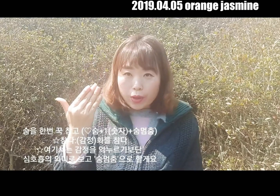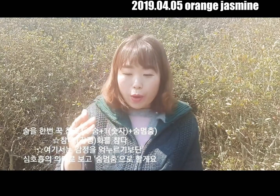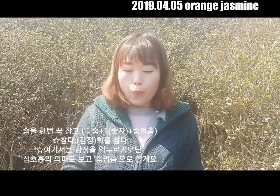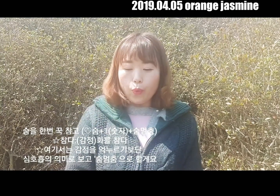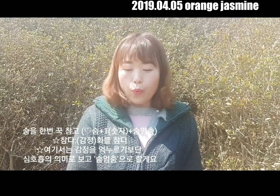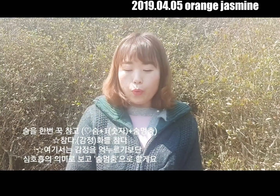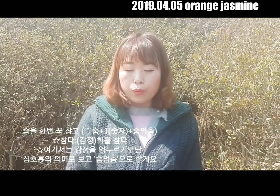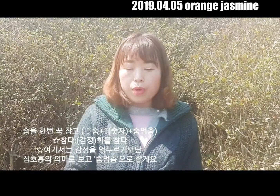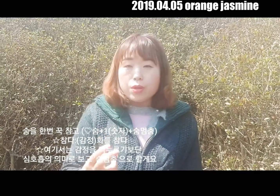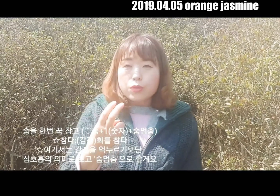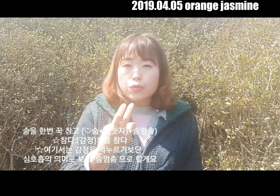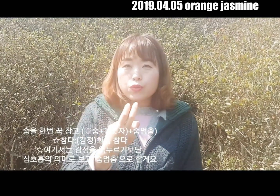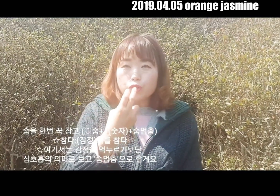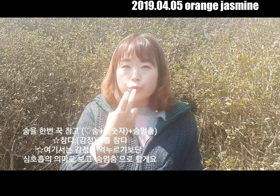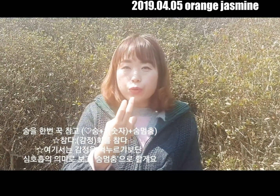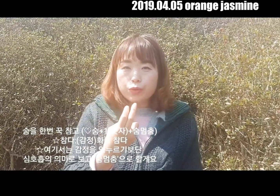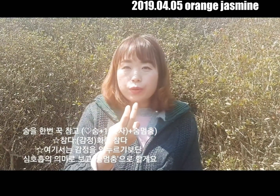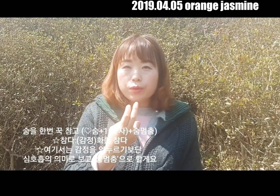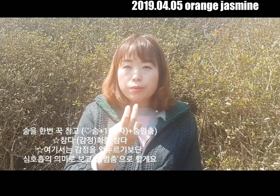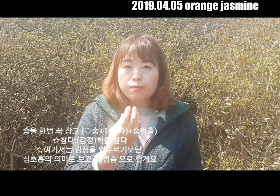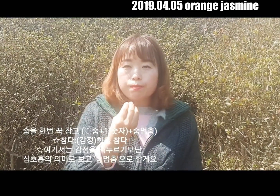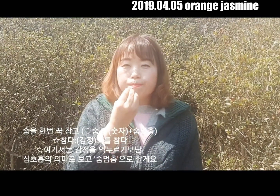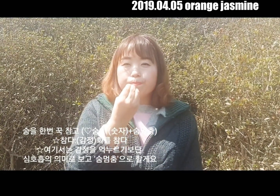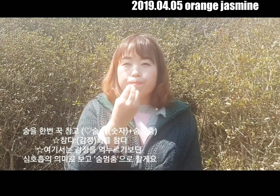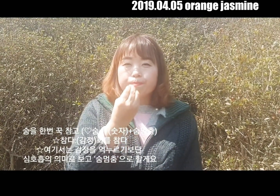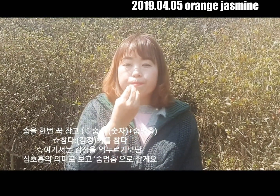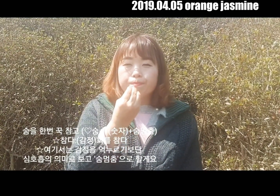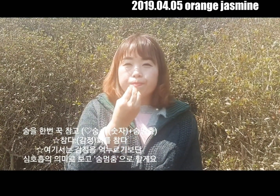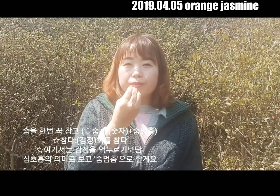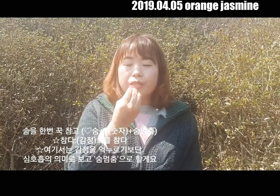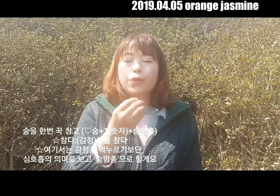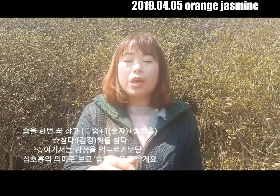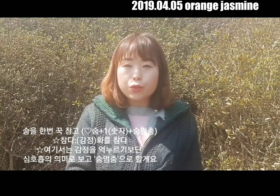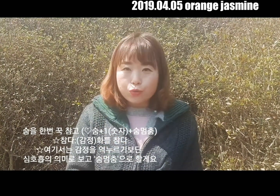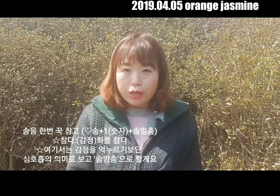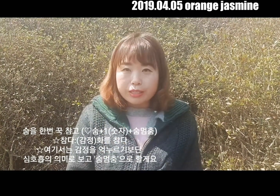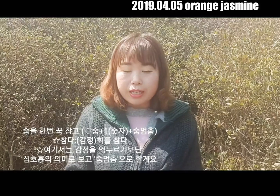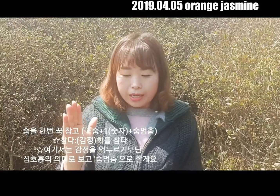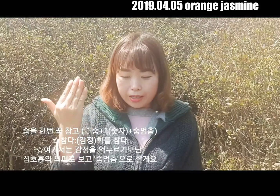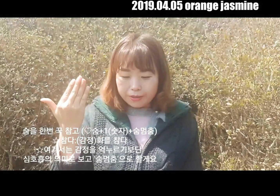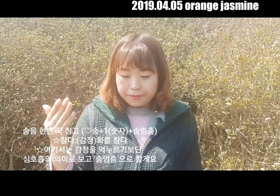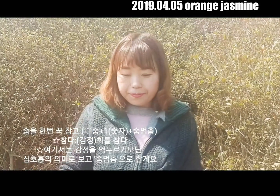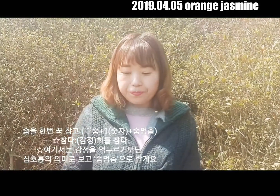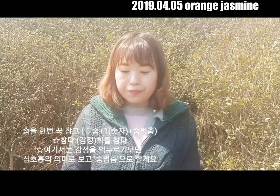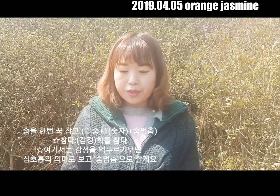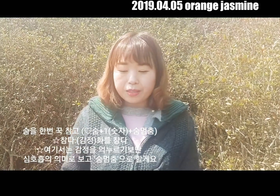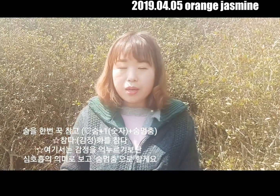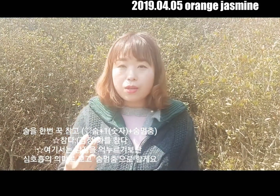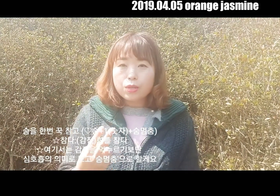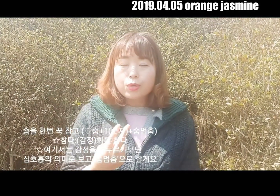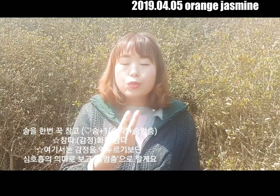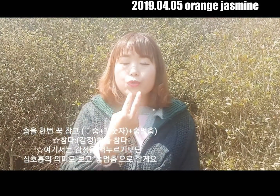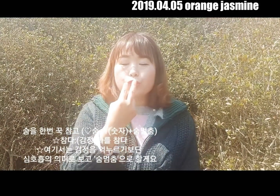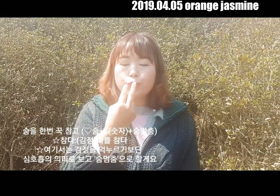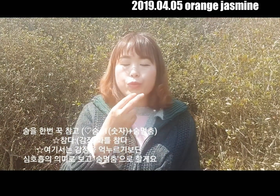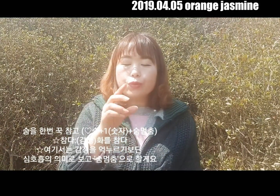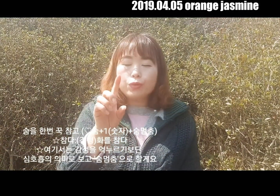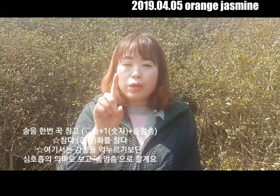하셔도 되고, 숨을 이렇게 하셔도 괜찮아요. 그래서